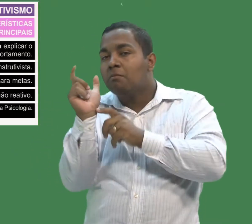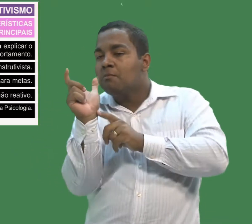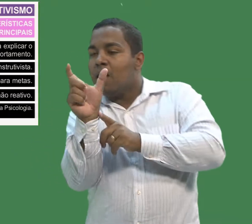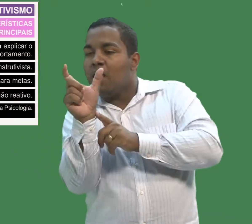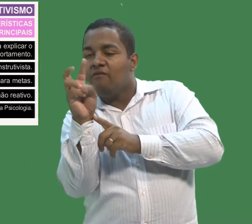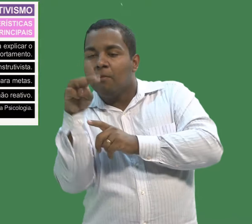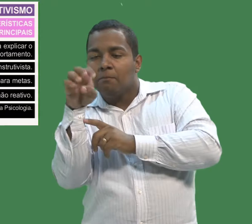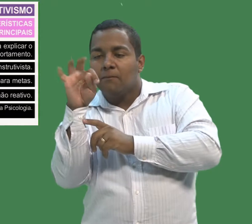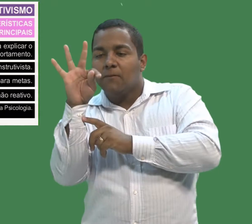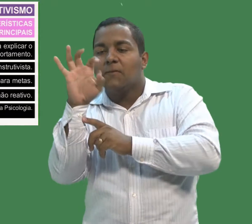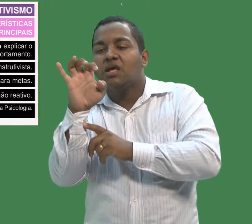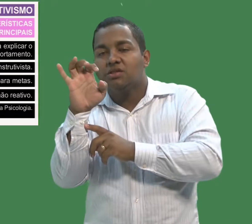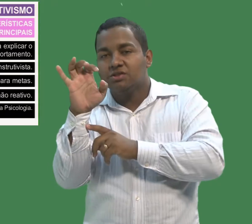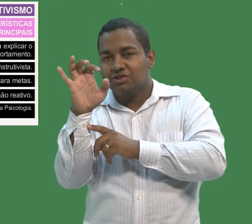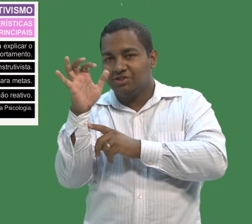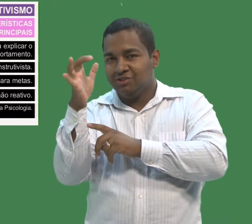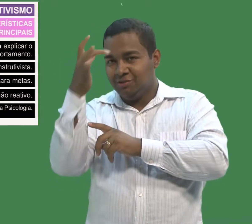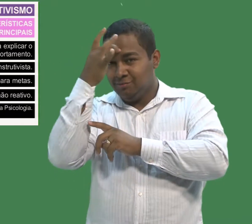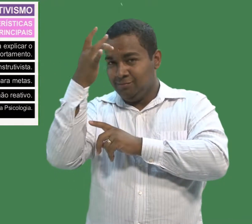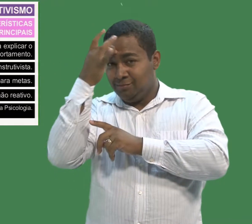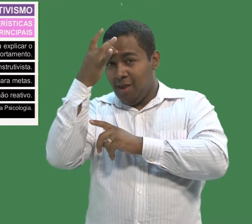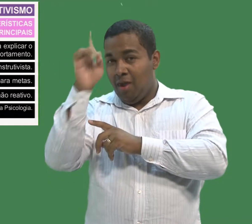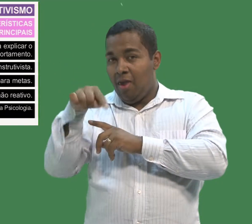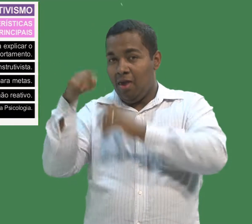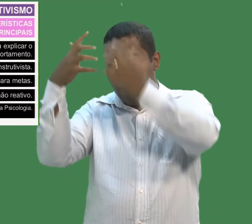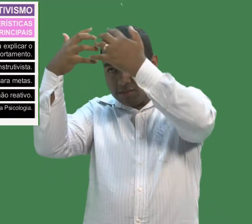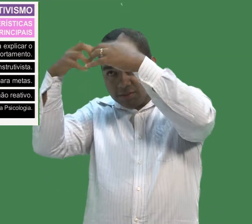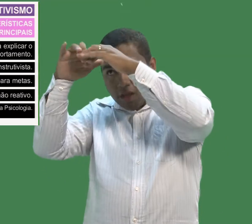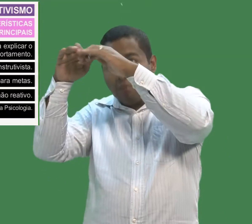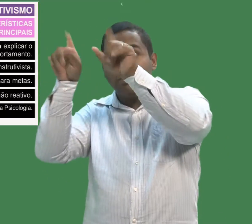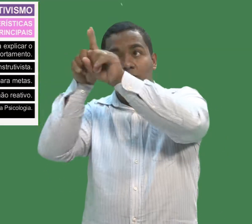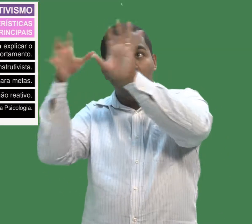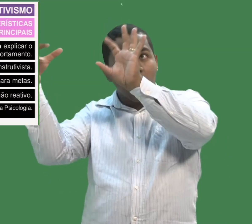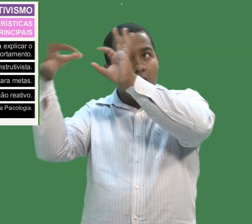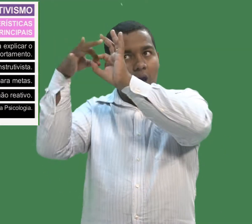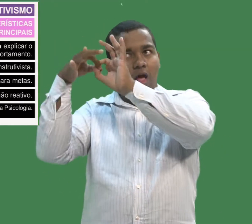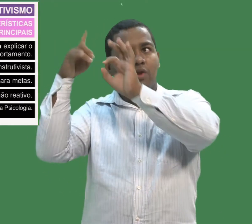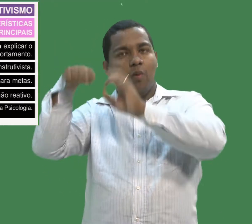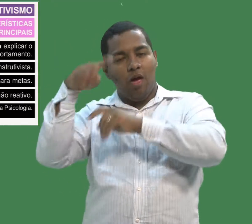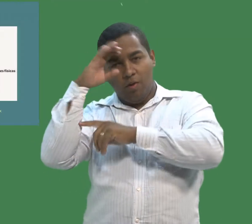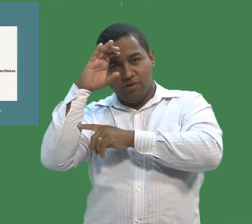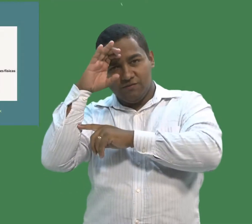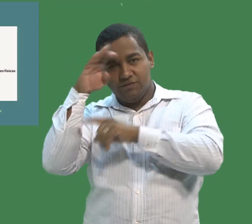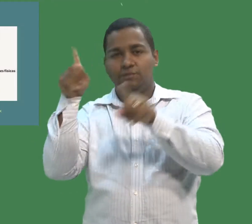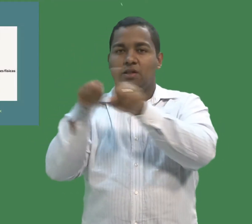tanto do cognitivismo, como também ligado à questão da neurolinguística.